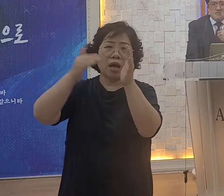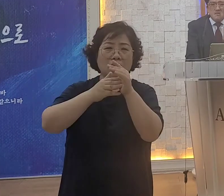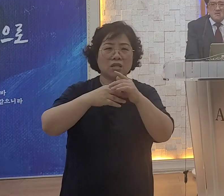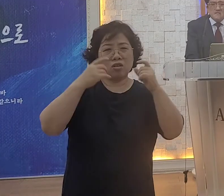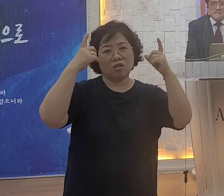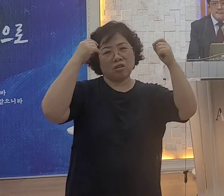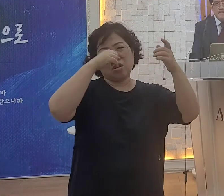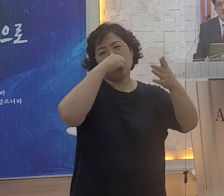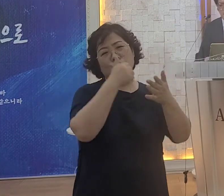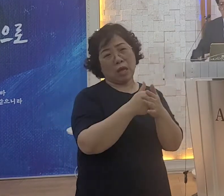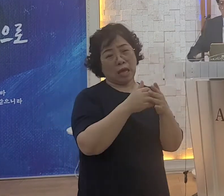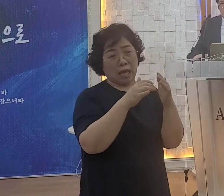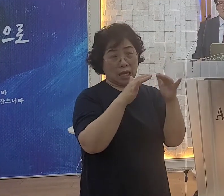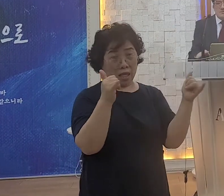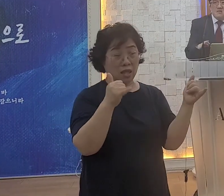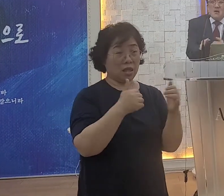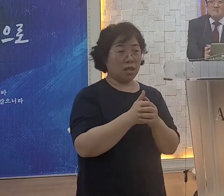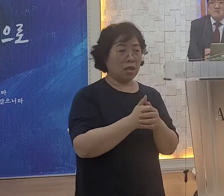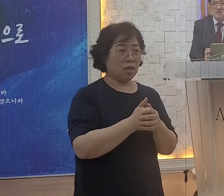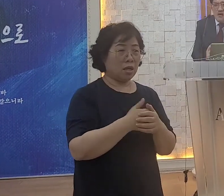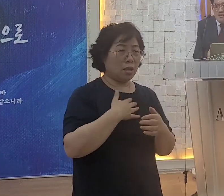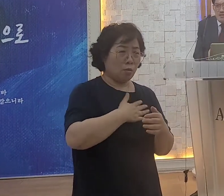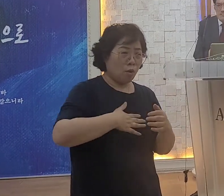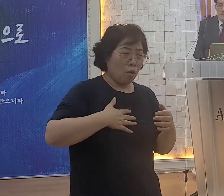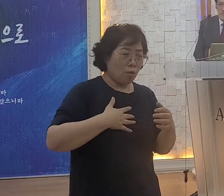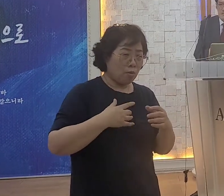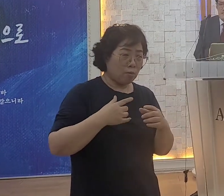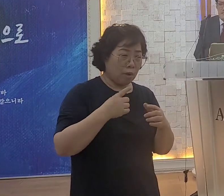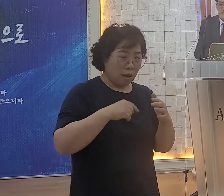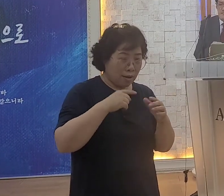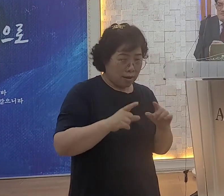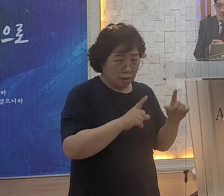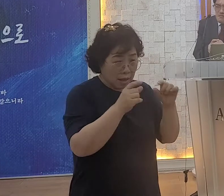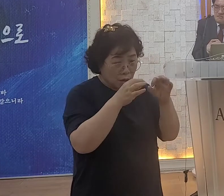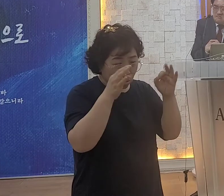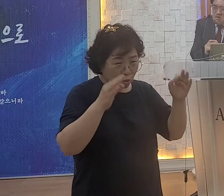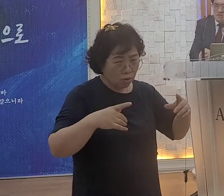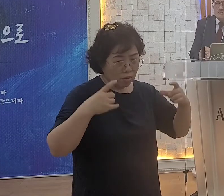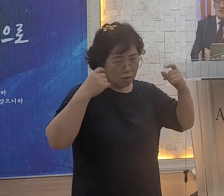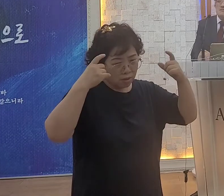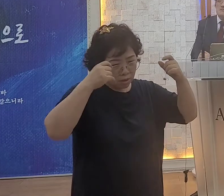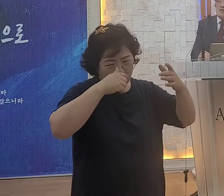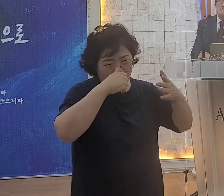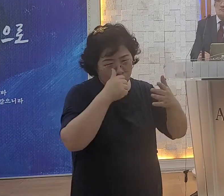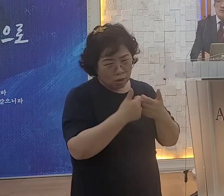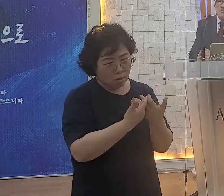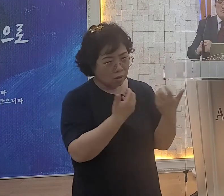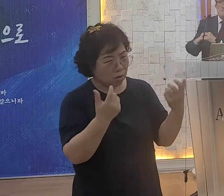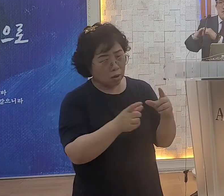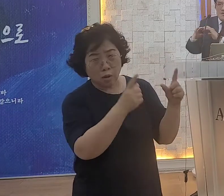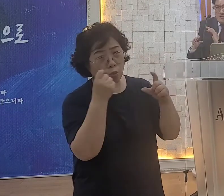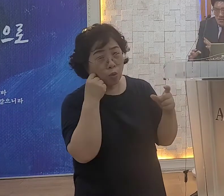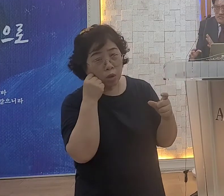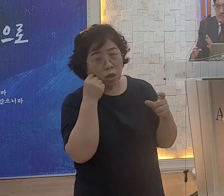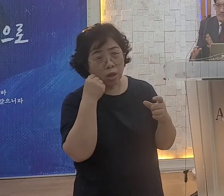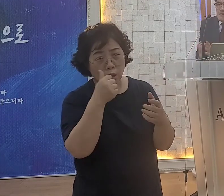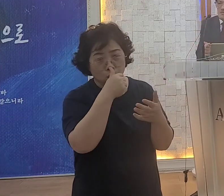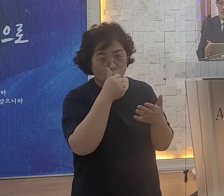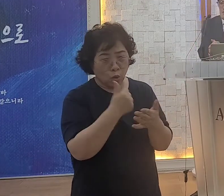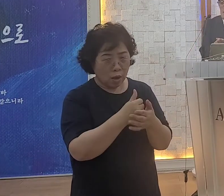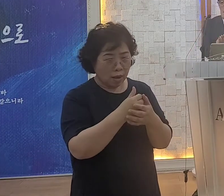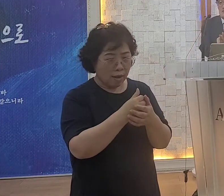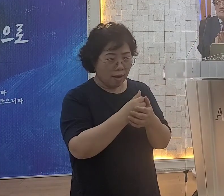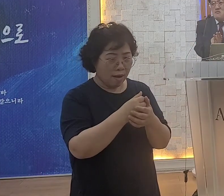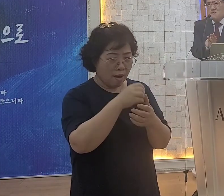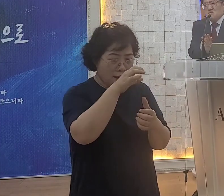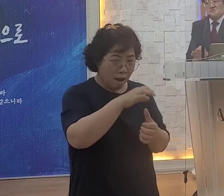이 죄성이 이 육체를 가지고 있는 자이기 때문에 우리는 죄를 떠나서 살 수가 없어요. 이 죄 안에 있다는 점.